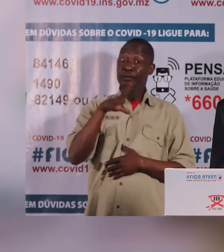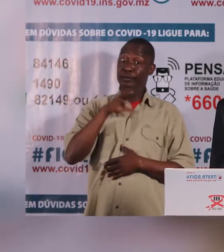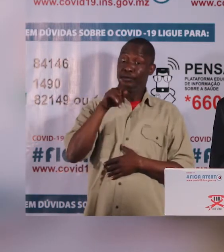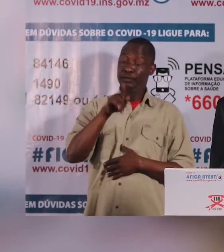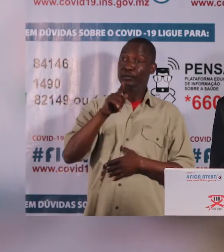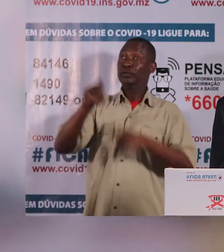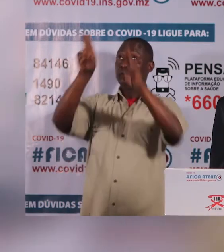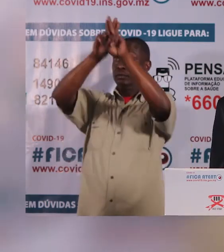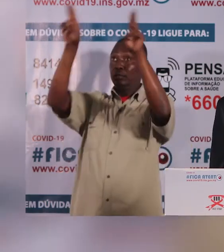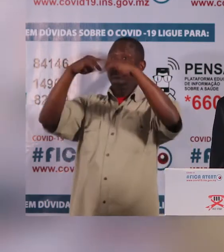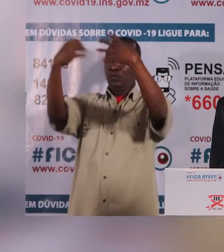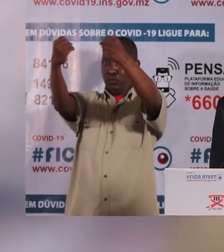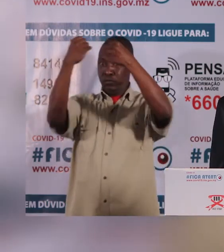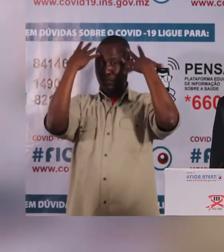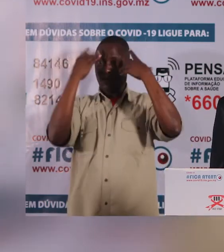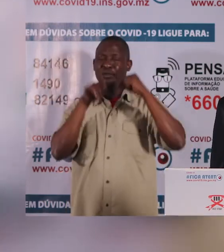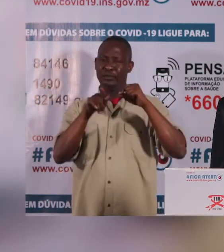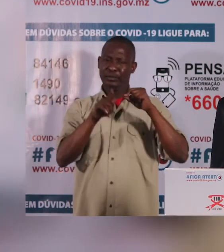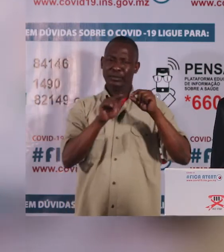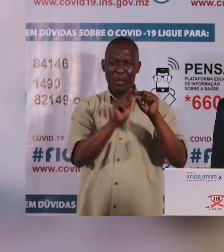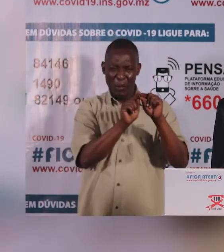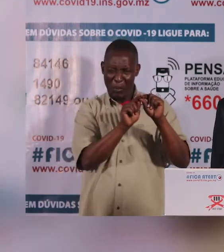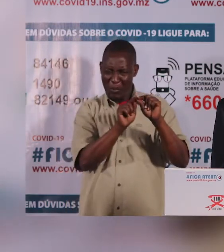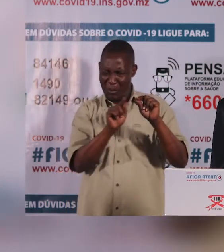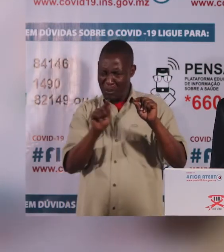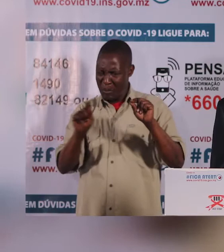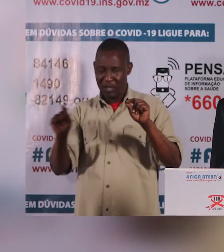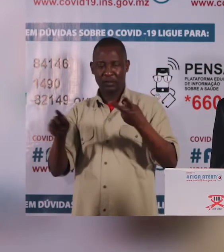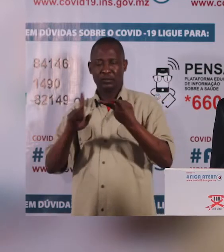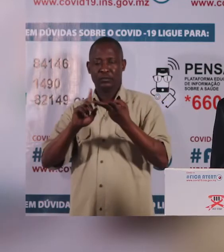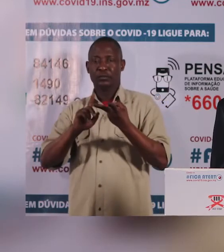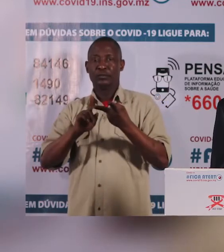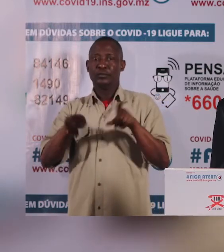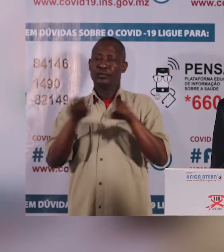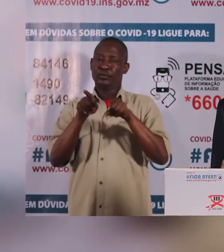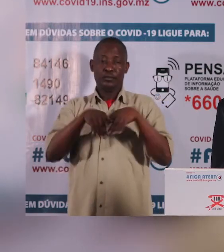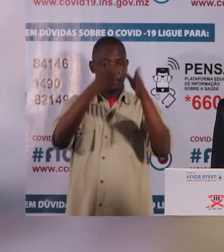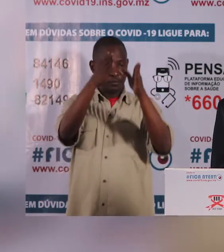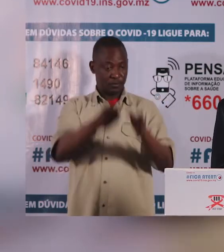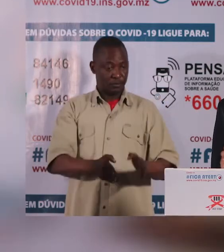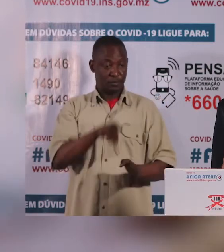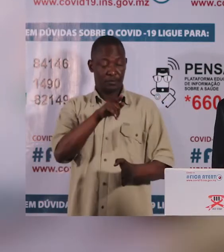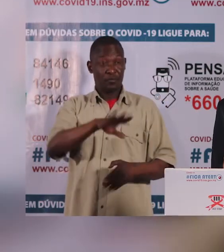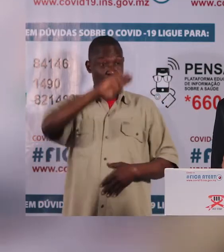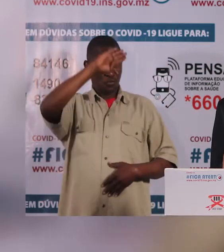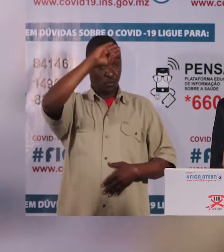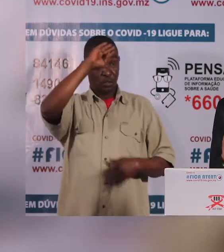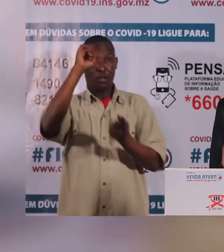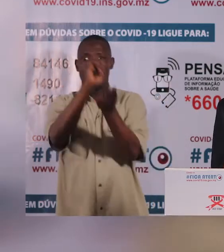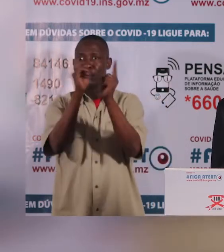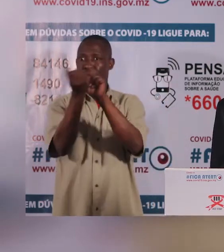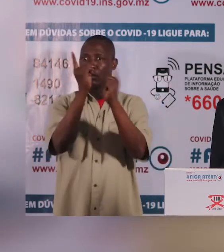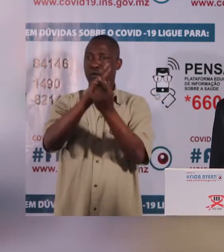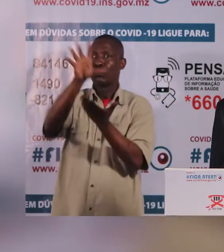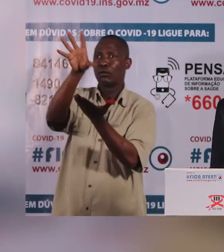baixo. Os casos que nós encontramos através do rastreio de contactos, que é a barra amarela que está a segunda